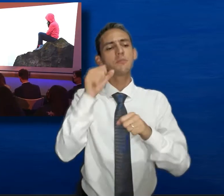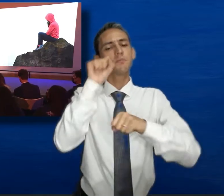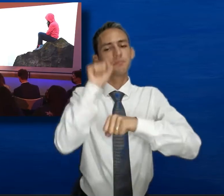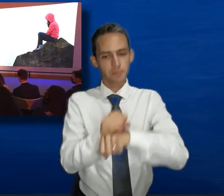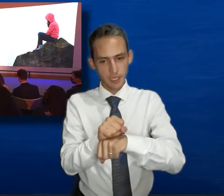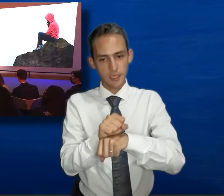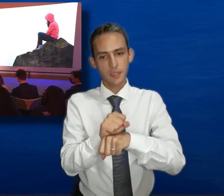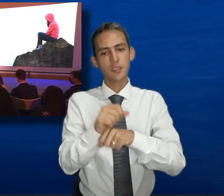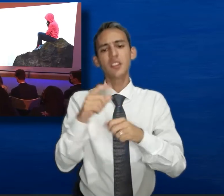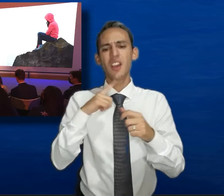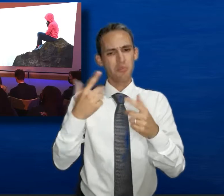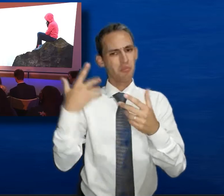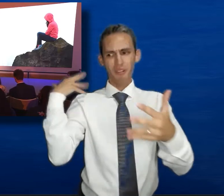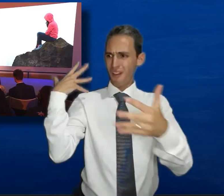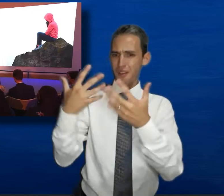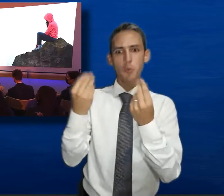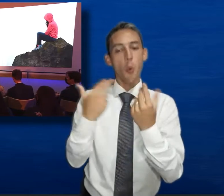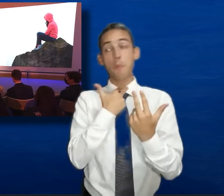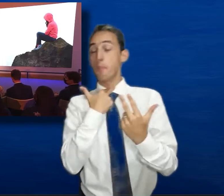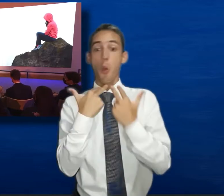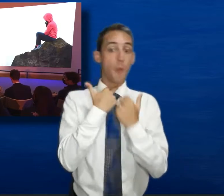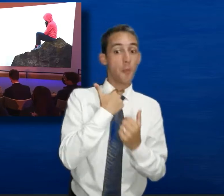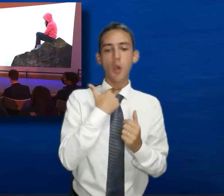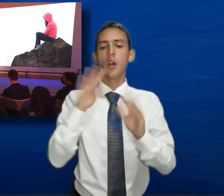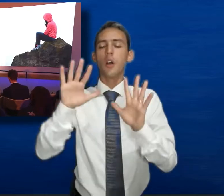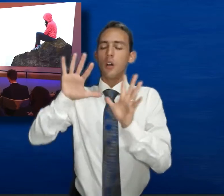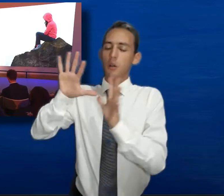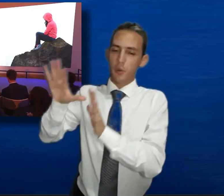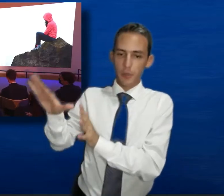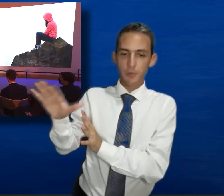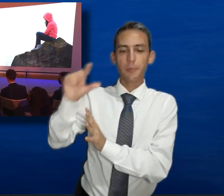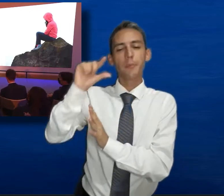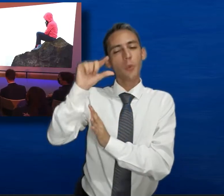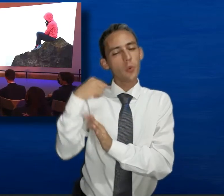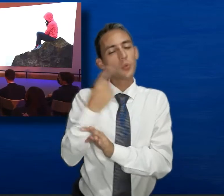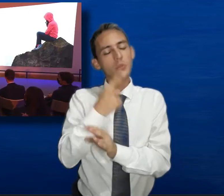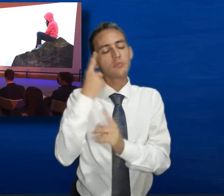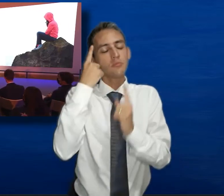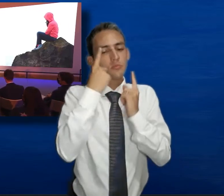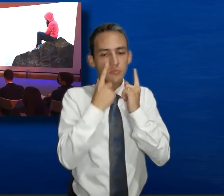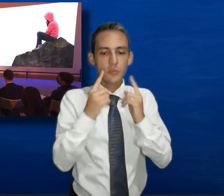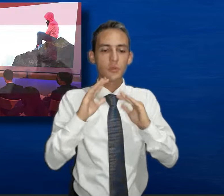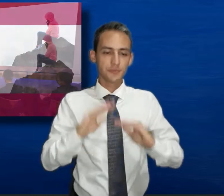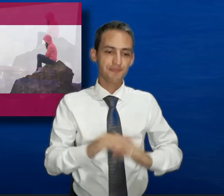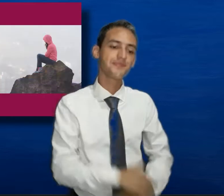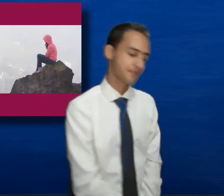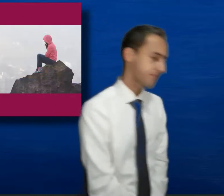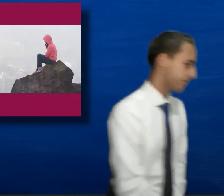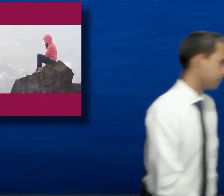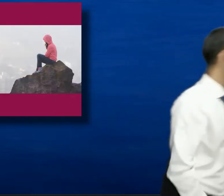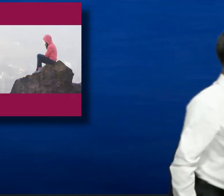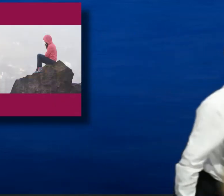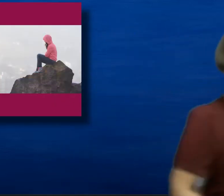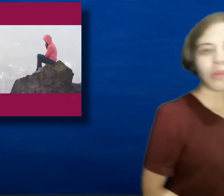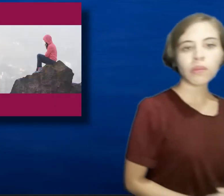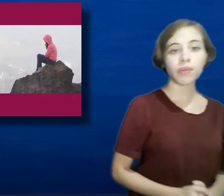Já ouvi isso ser descrito como uma pausa longa o suficiente no trabalho a fim de afiar a lâmina da serra.